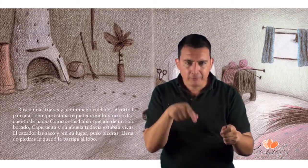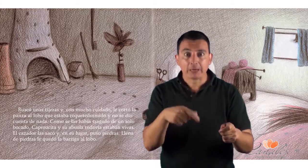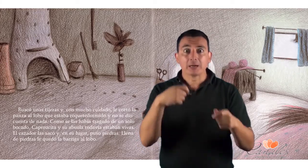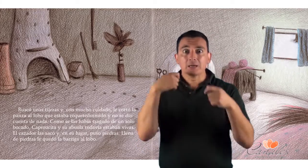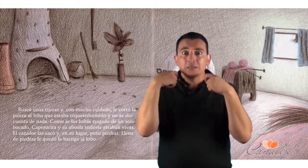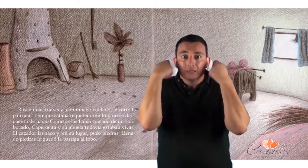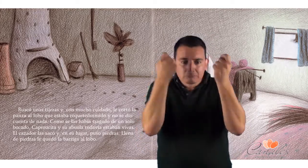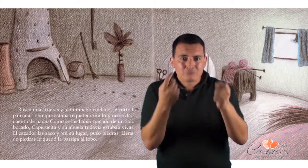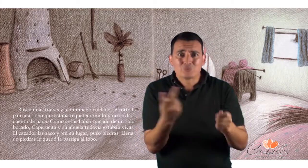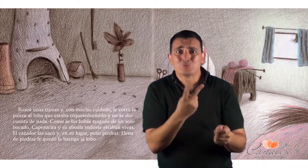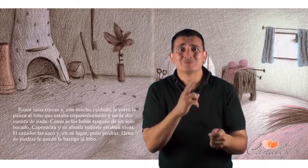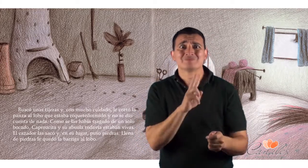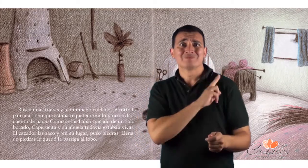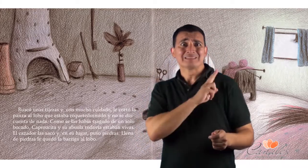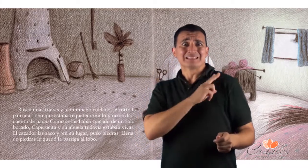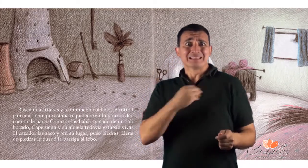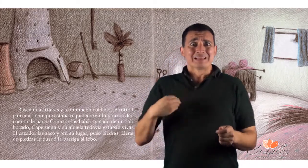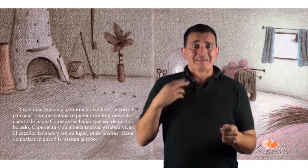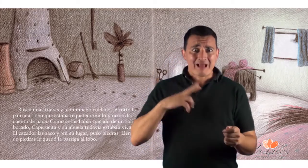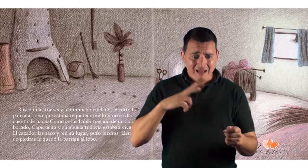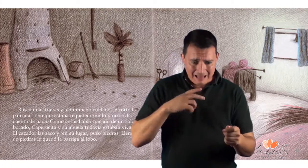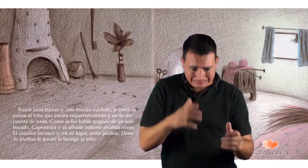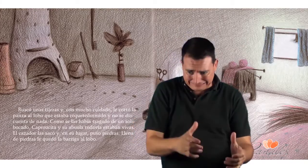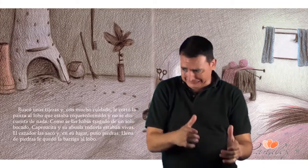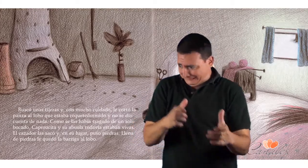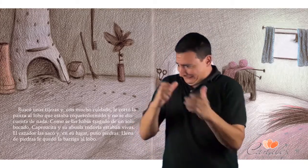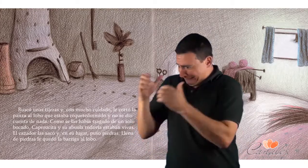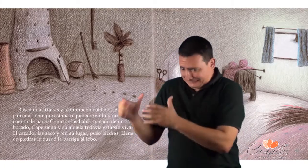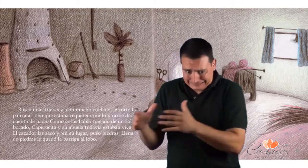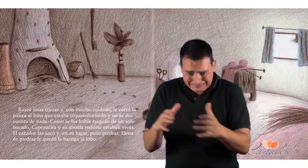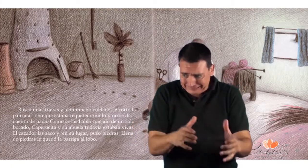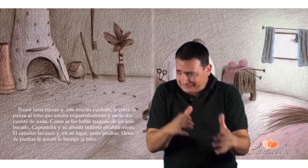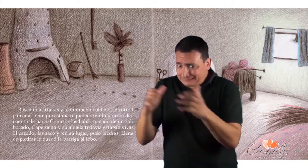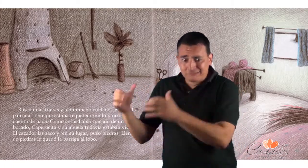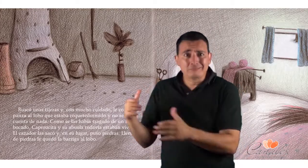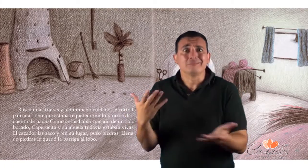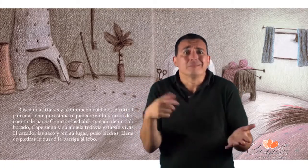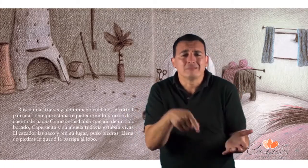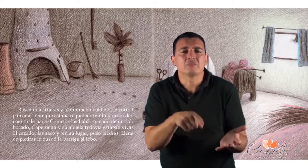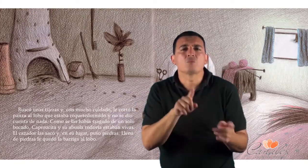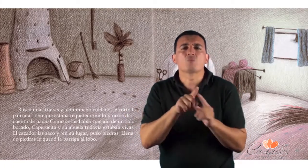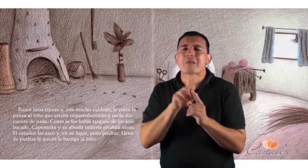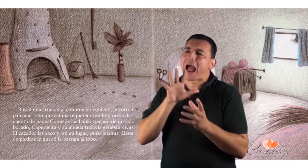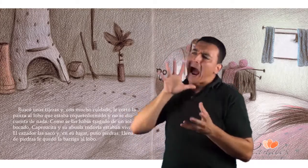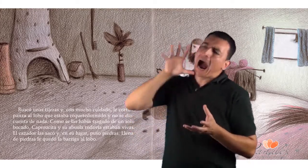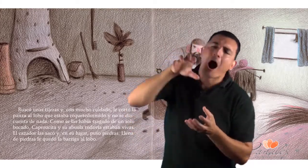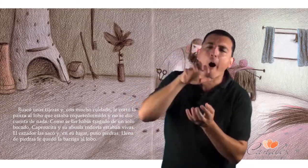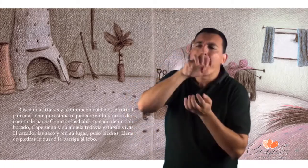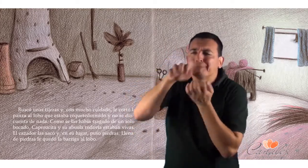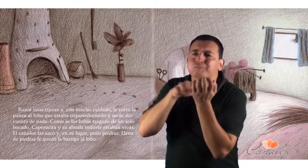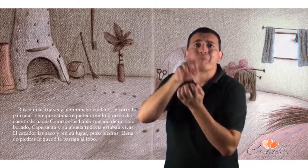Como se las había tragado de un solo bocado, Caperucita y su abuela todavía estaban